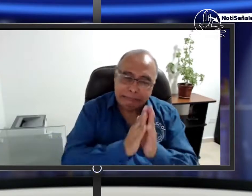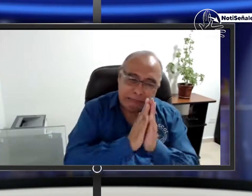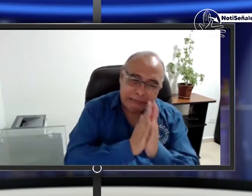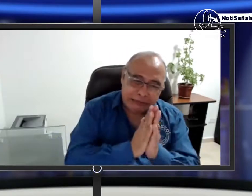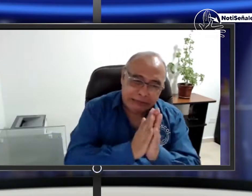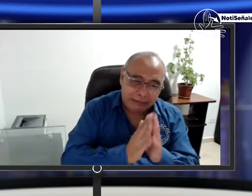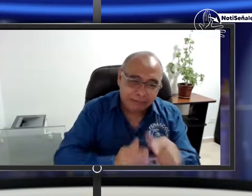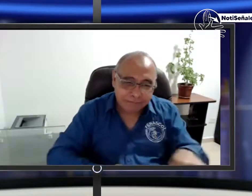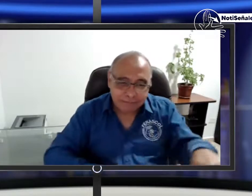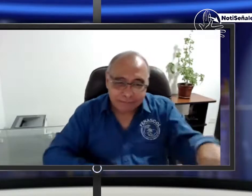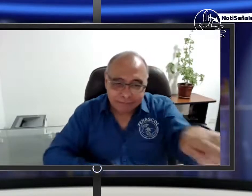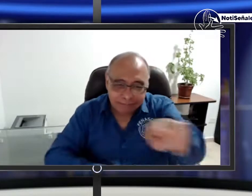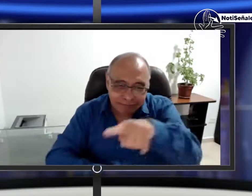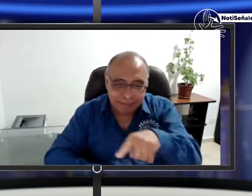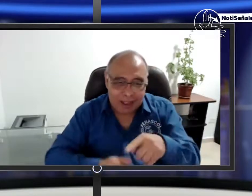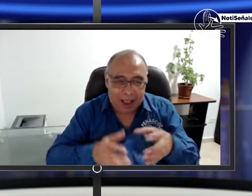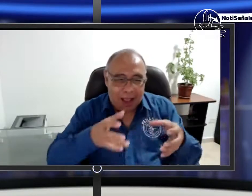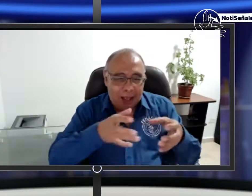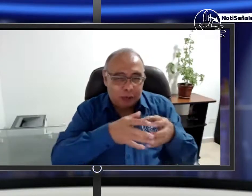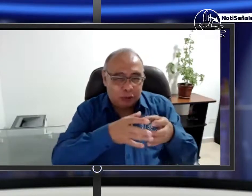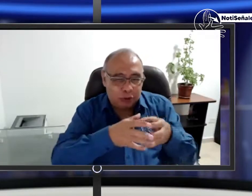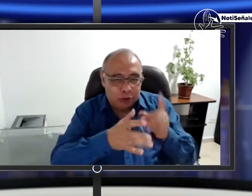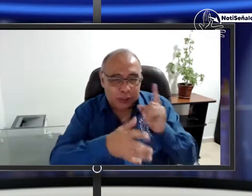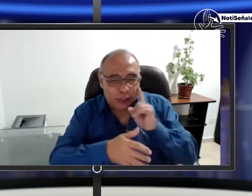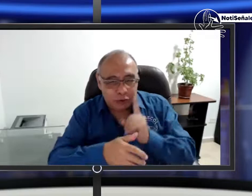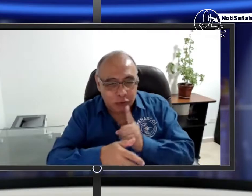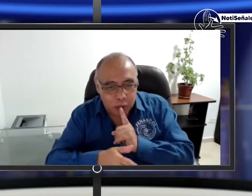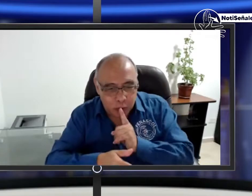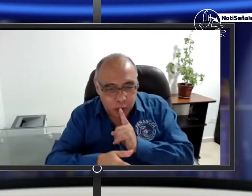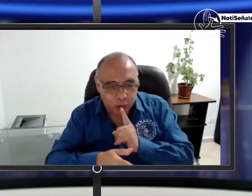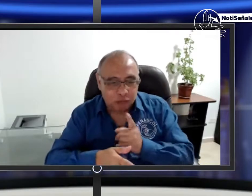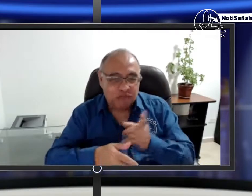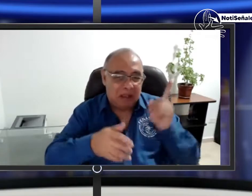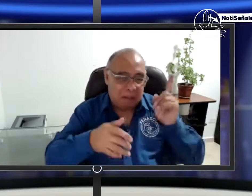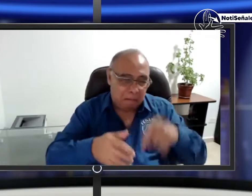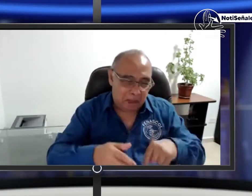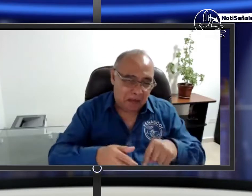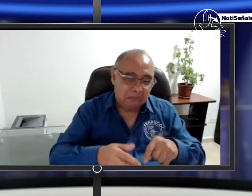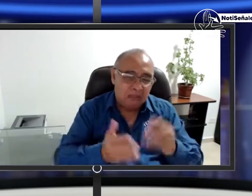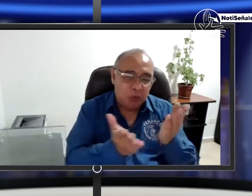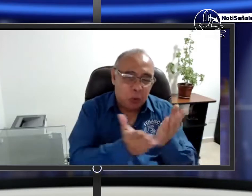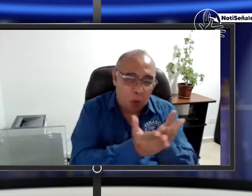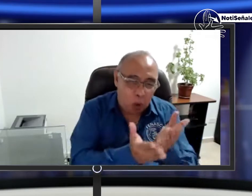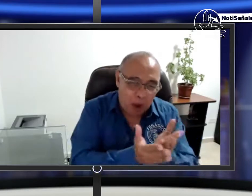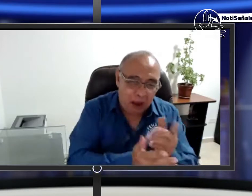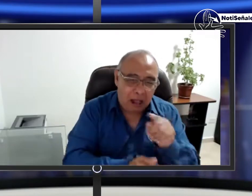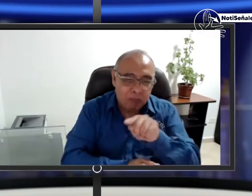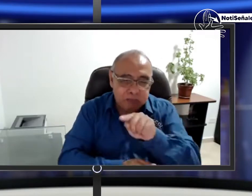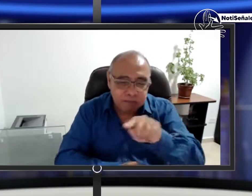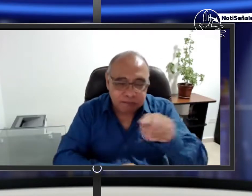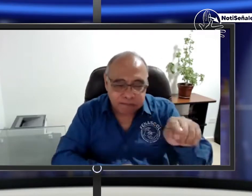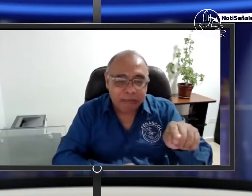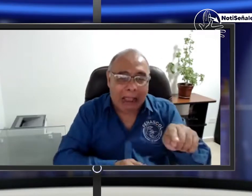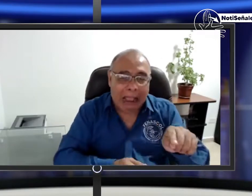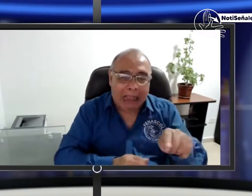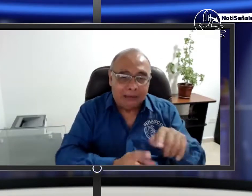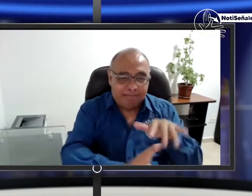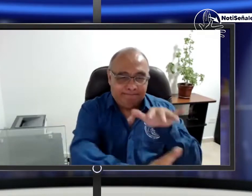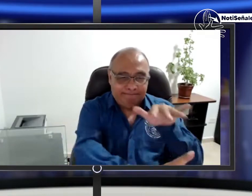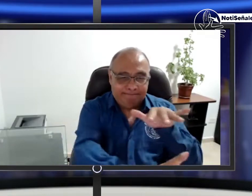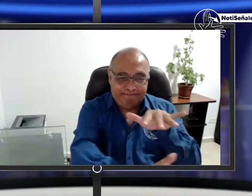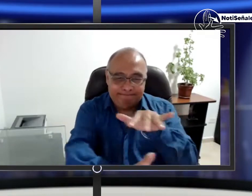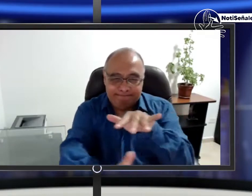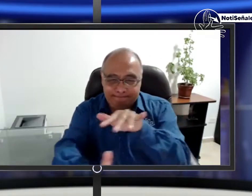ascó les estará informando y tendrán notas relacionadas a estos eventos